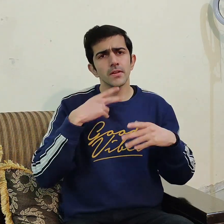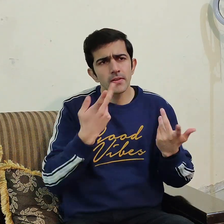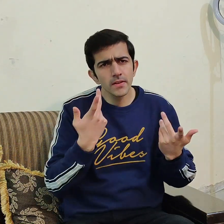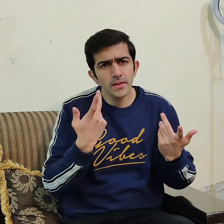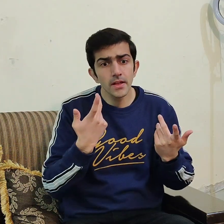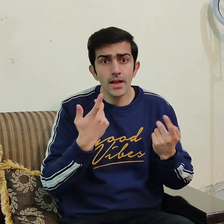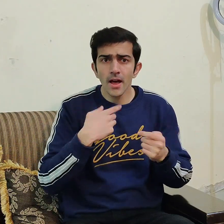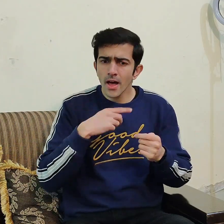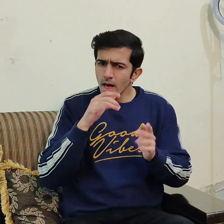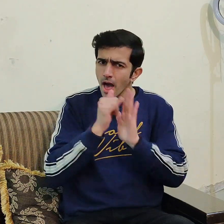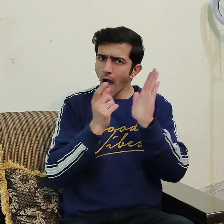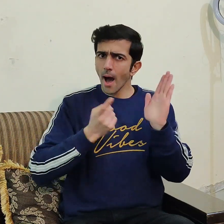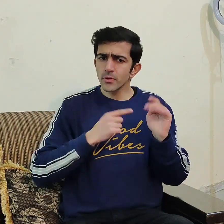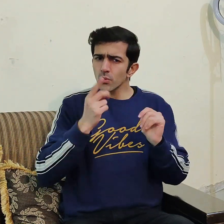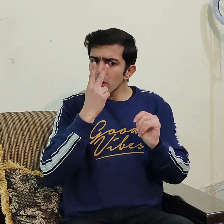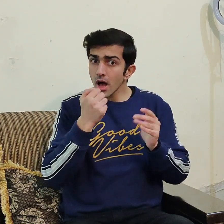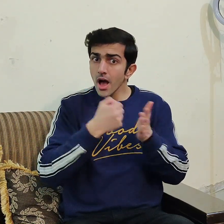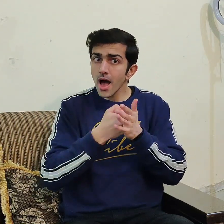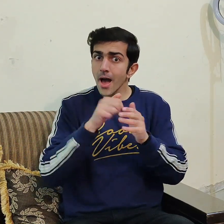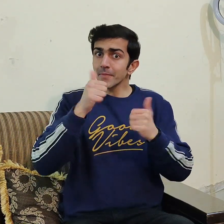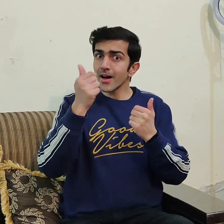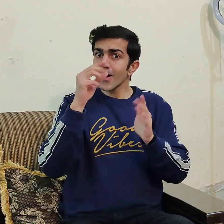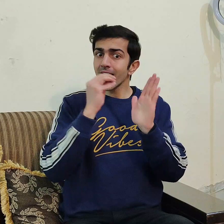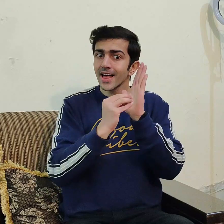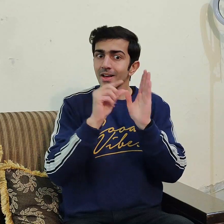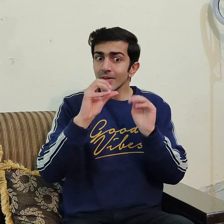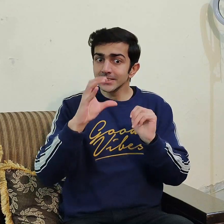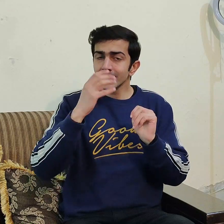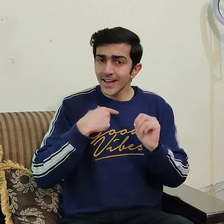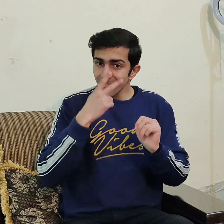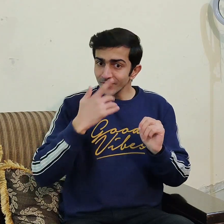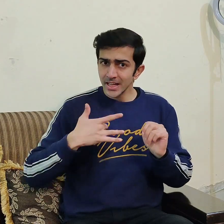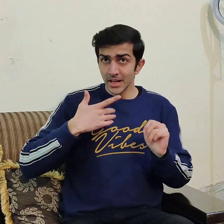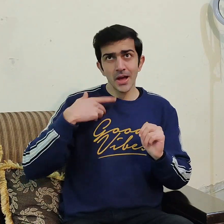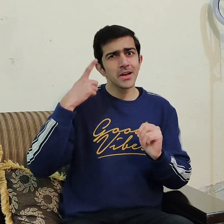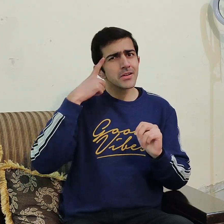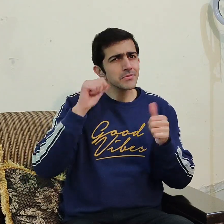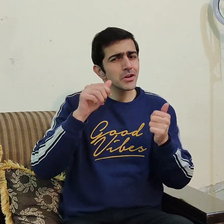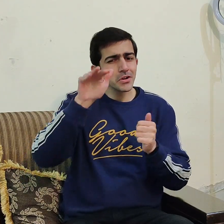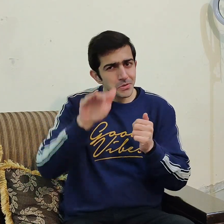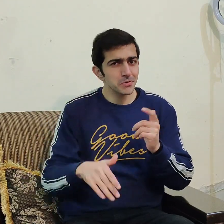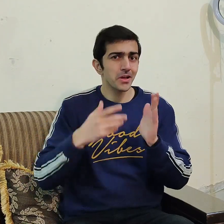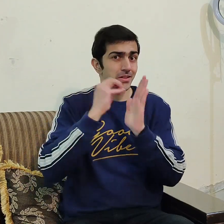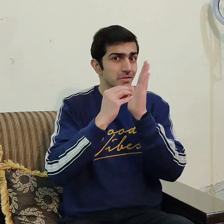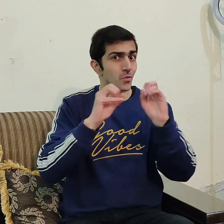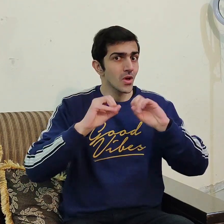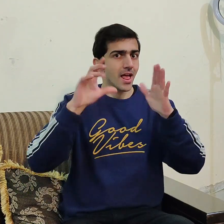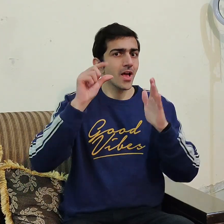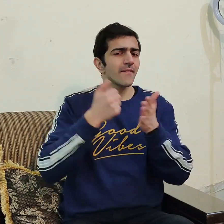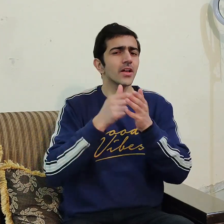ये डाटा लॉस्ट हो चुका है हैकिंग की वजह से। तो फिर मैंने देखा कि शाम तक जो है वो कमेंट्स रिस्टोर होना शुरू